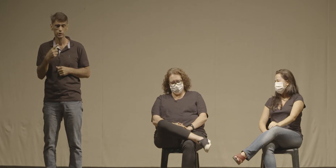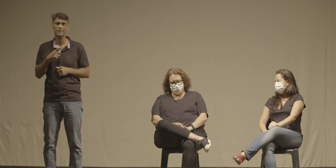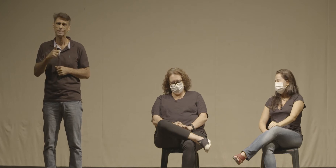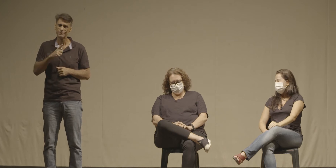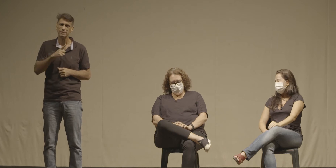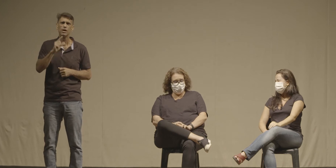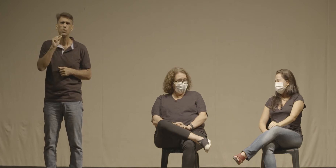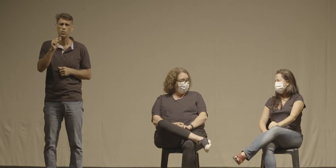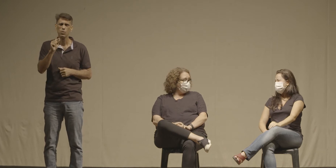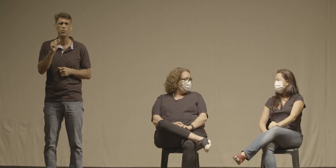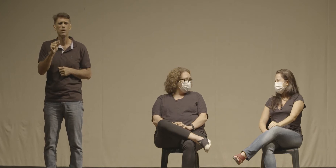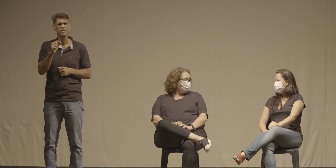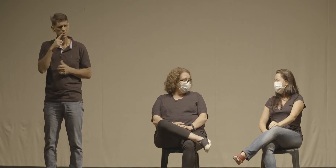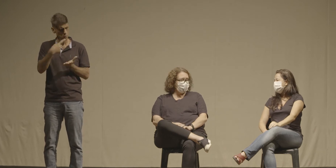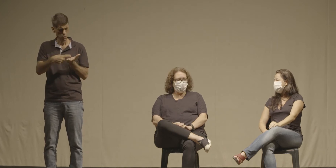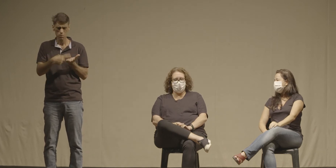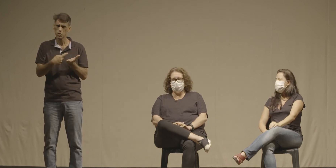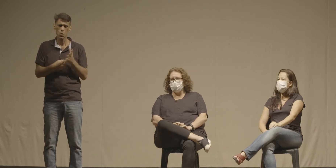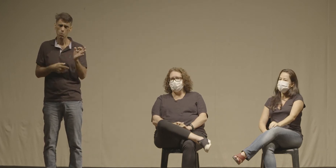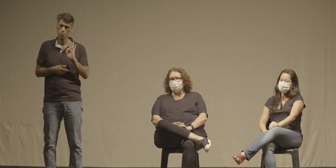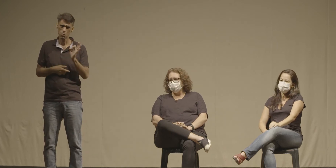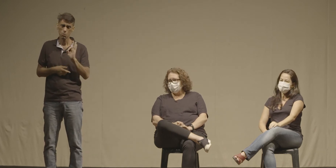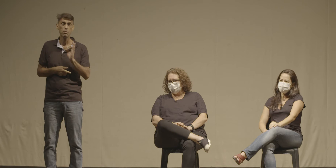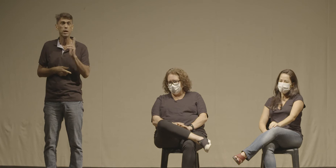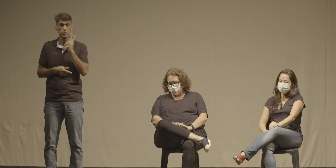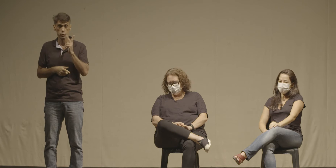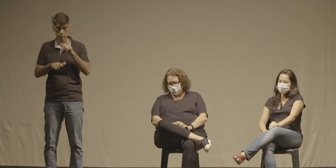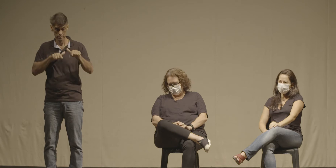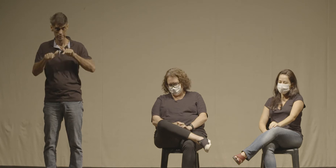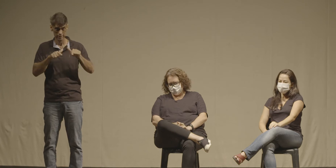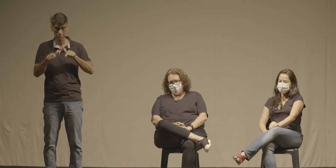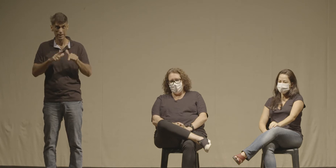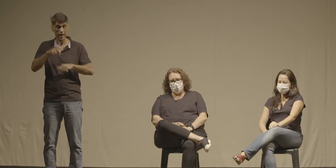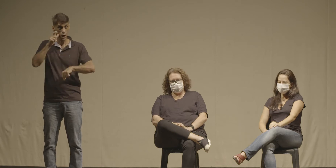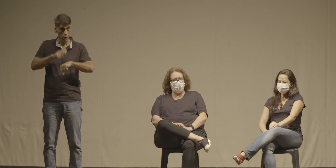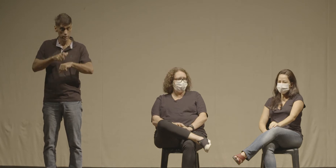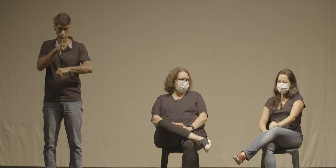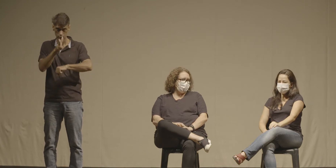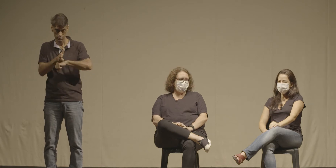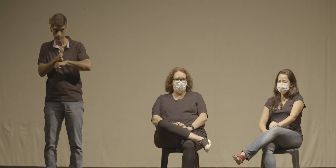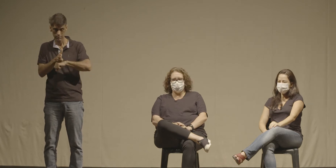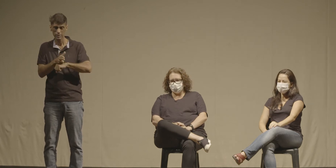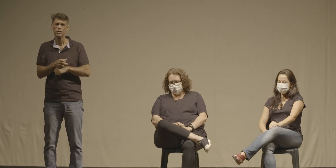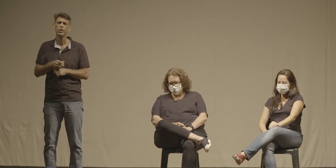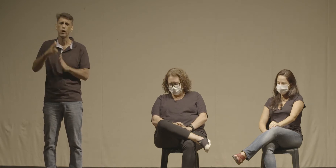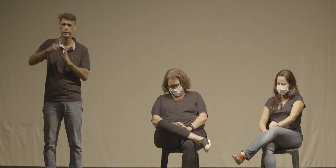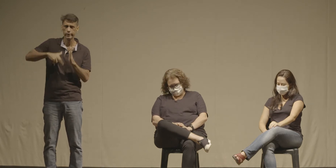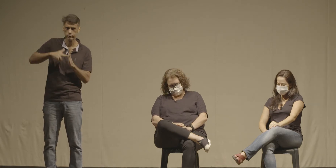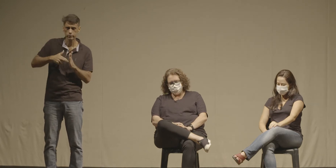divisão, meio que nem combinamos, né? Foi natural, uma divisão de trabalho no set, por sermos